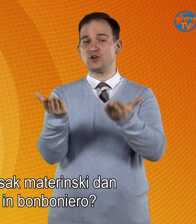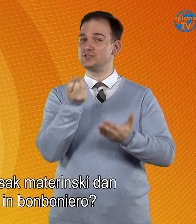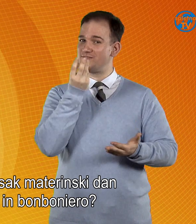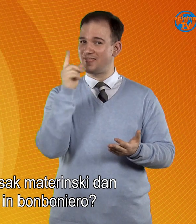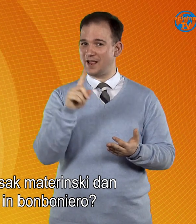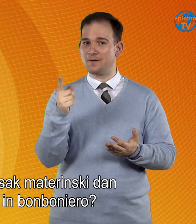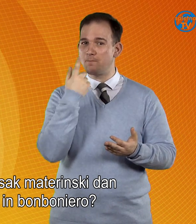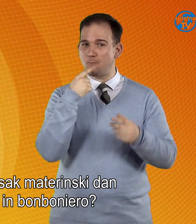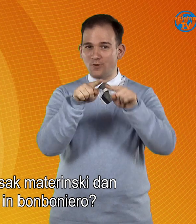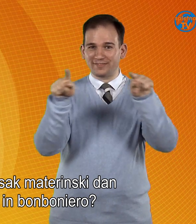bombonjero?